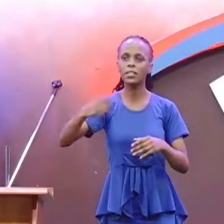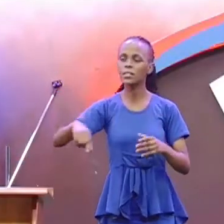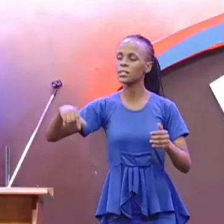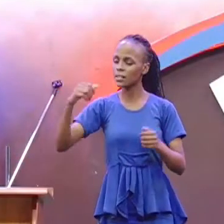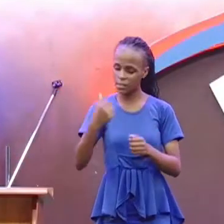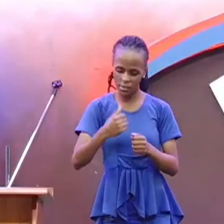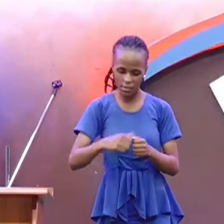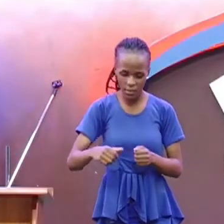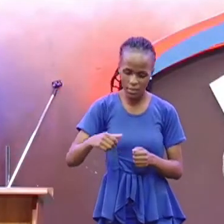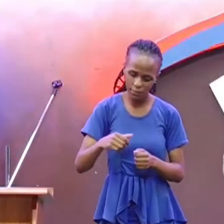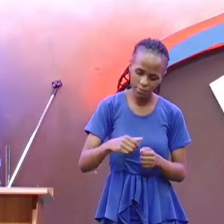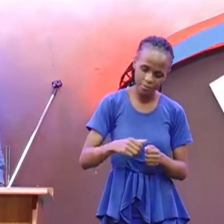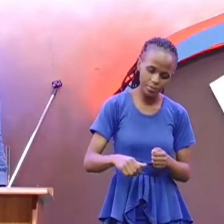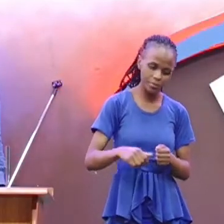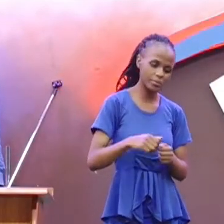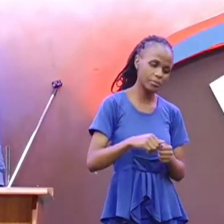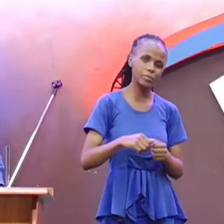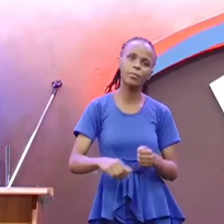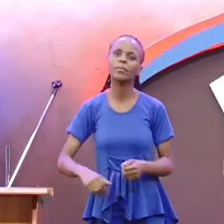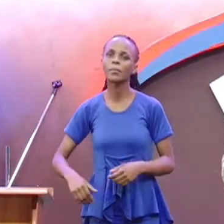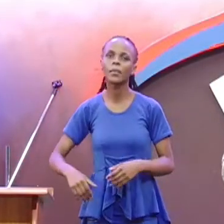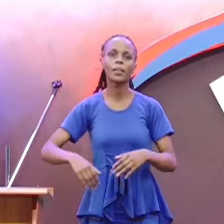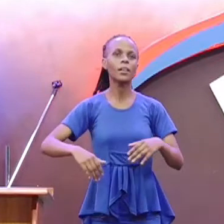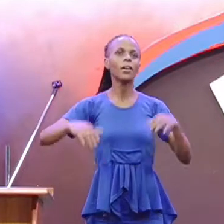okusinga feza neza